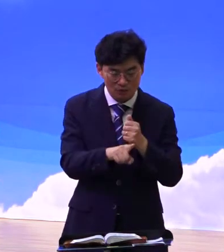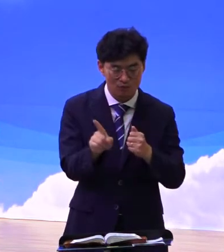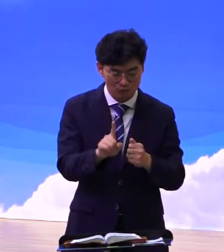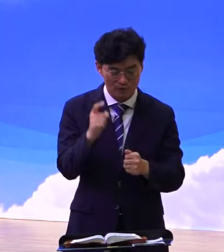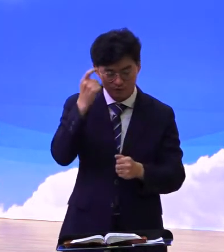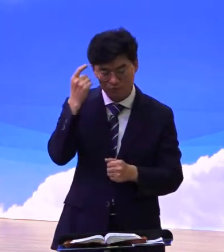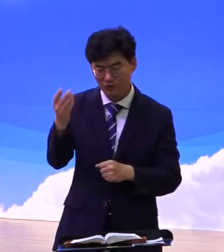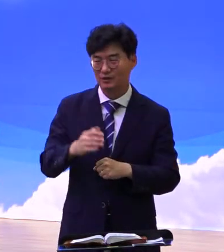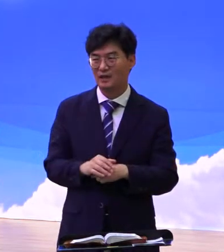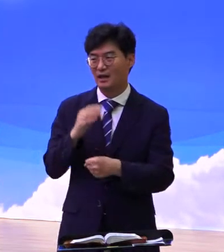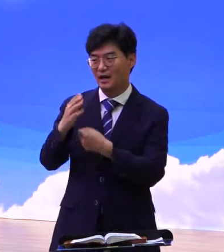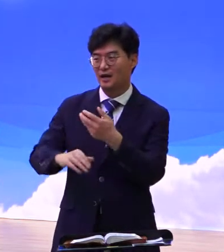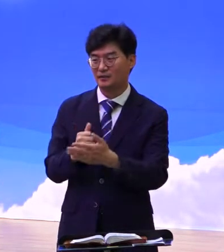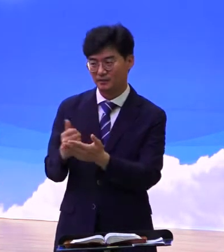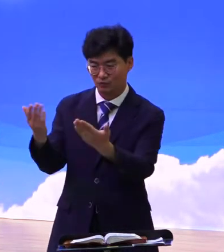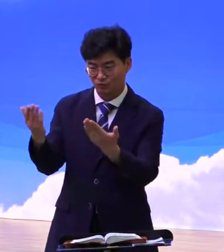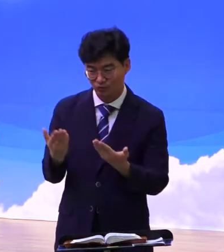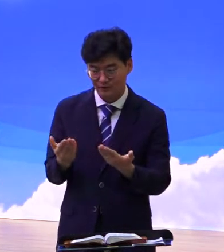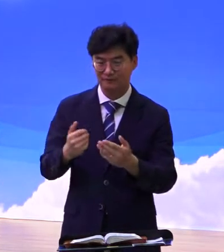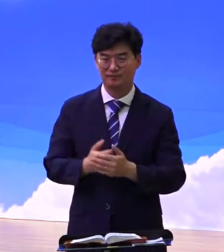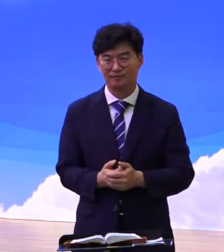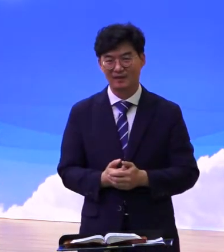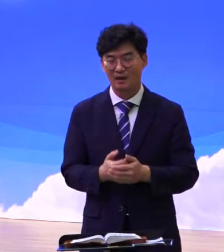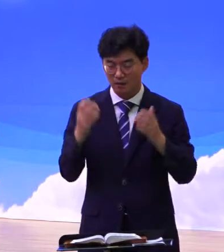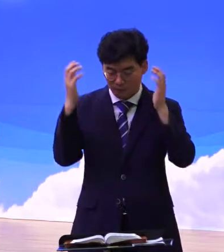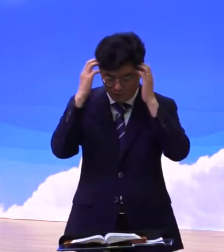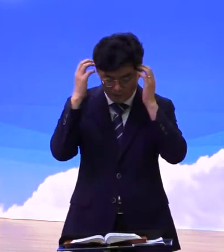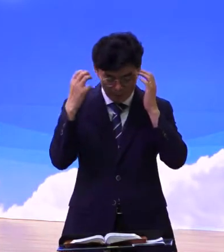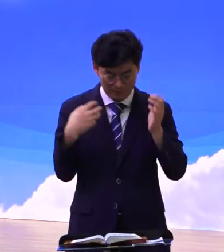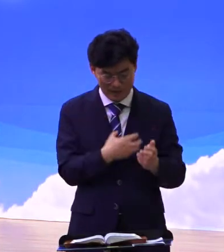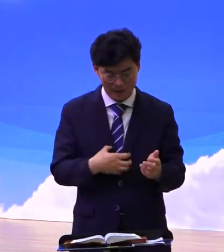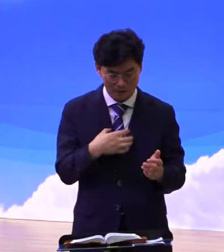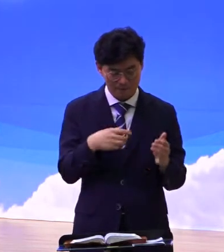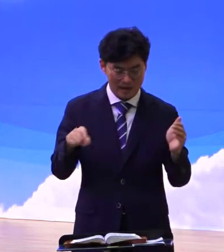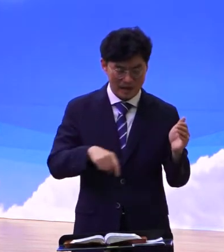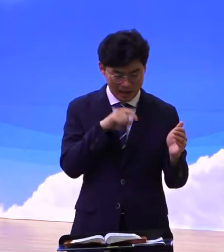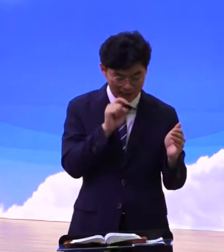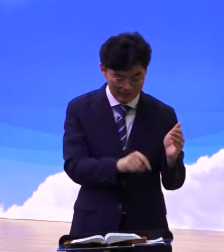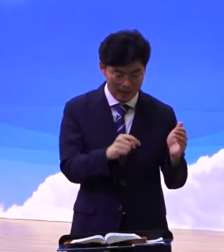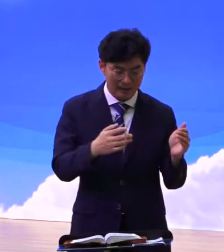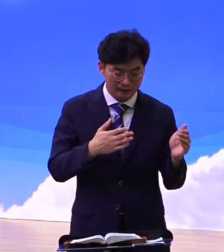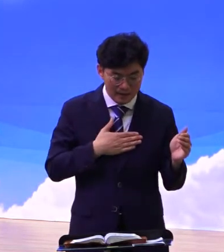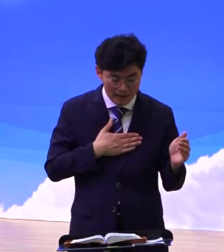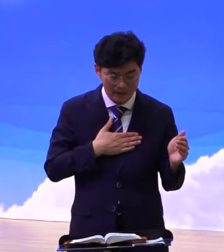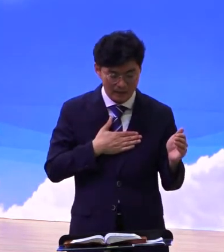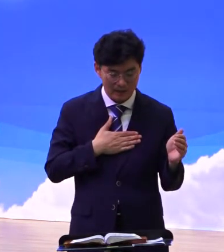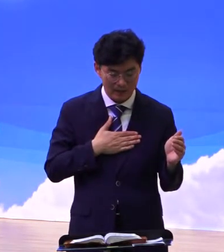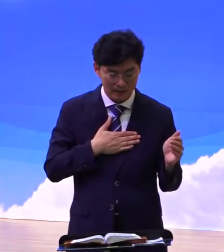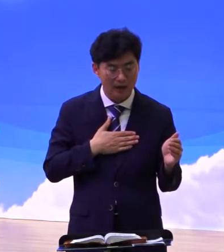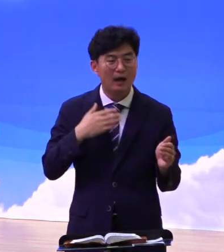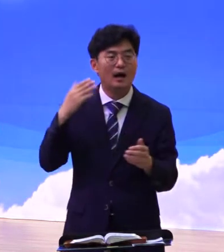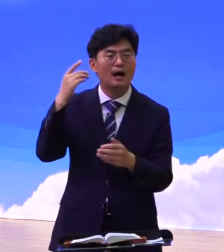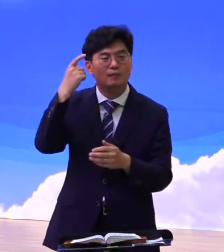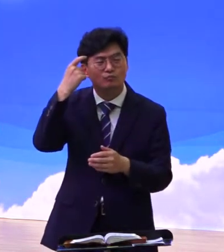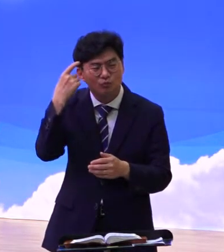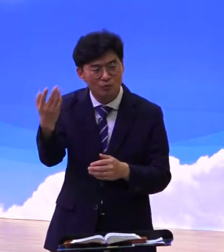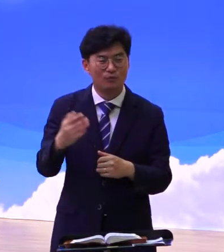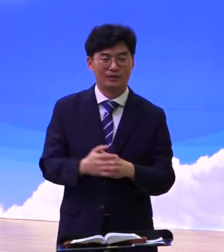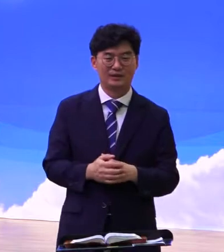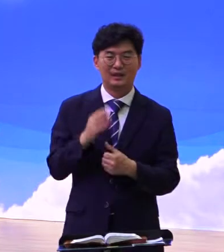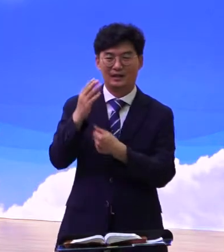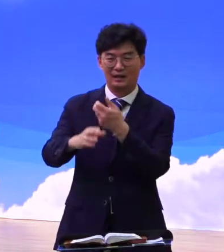하나님께서 우리에게 주신 어쩌면 그 고통스러운 삶의 현장에서 진리를 추구하지